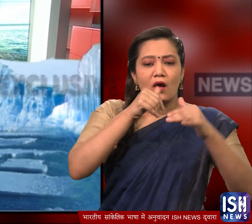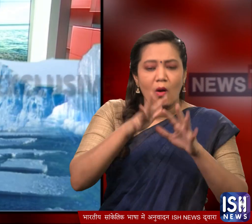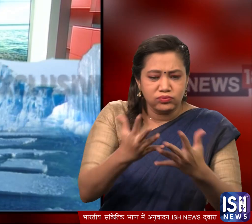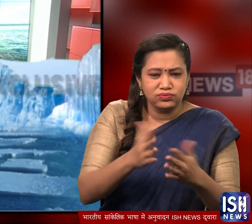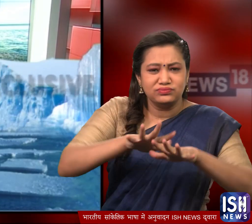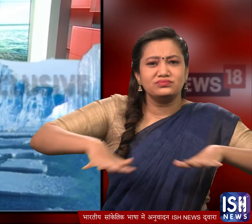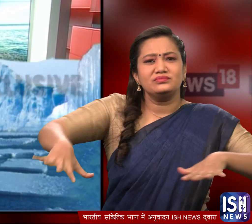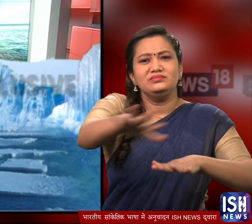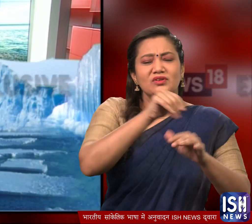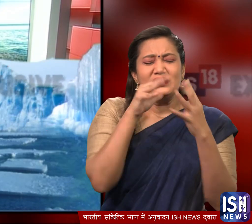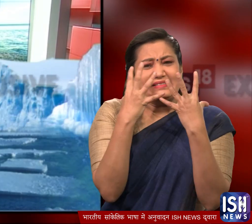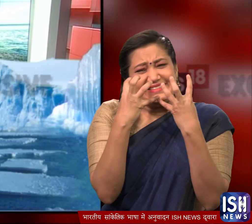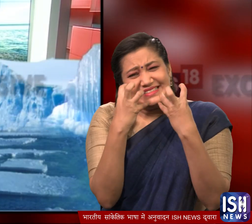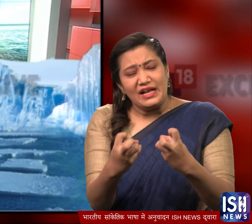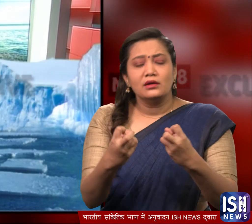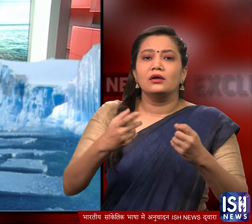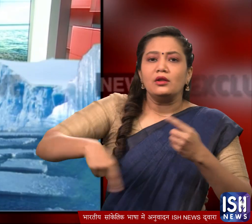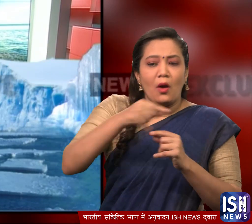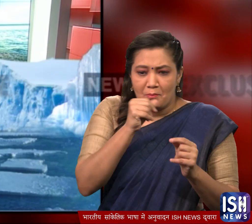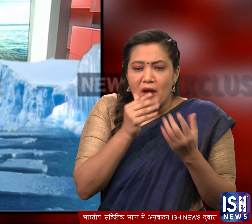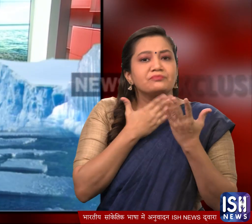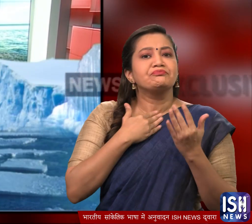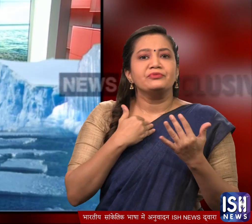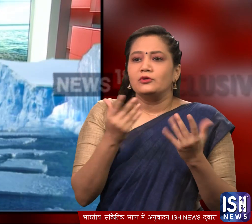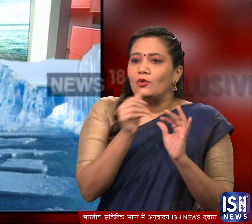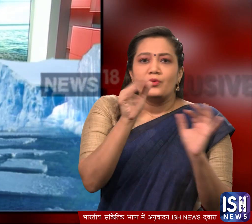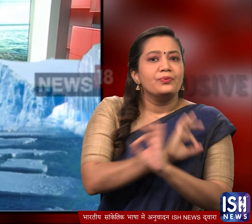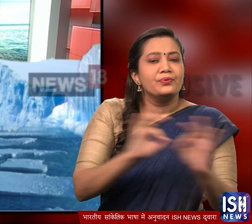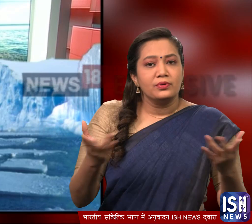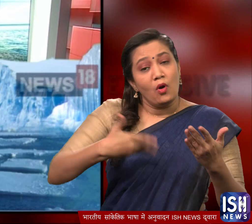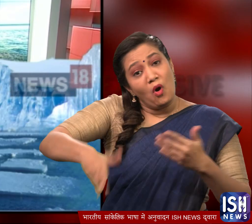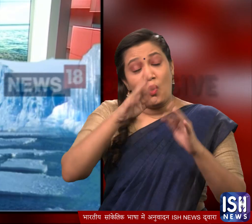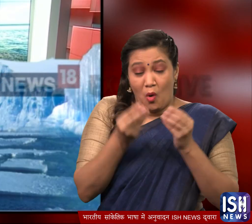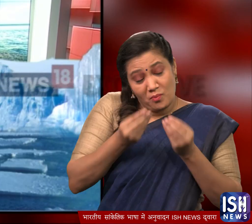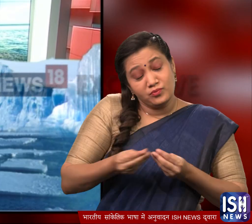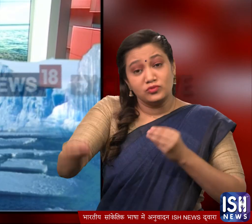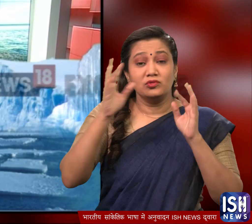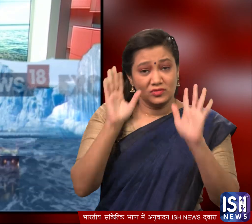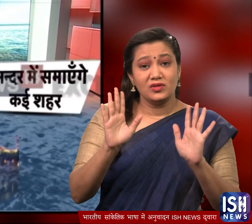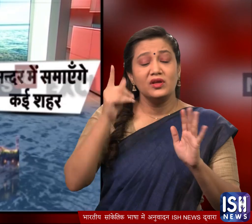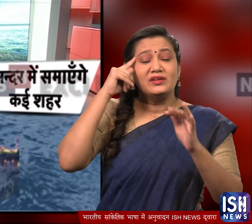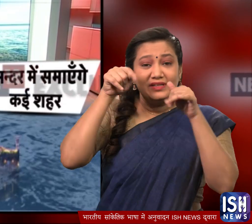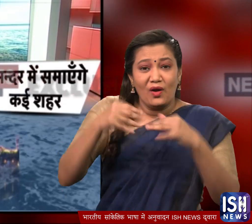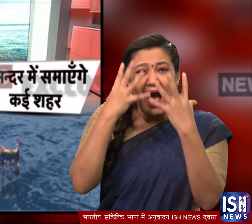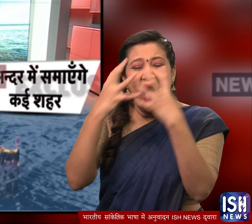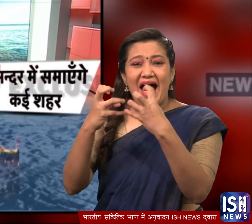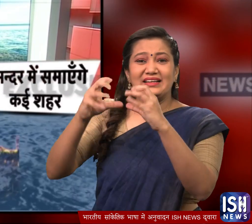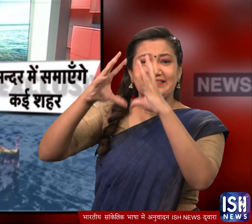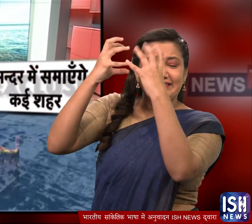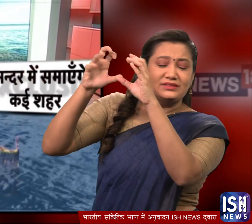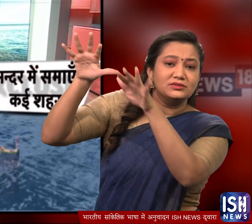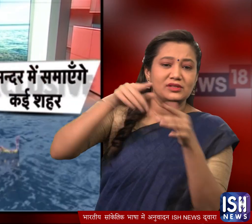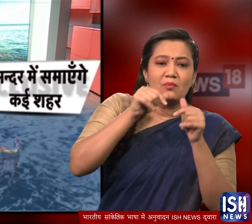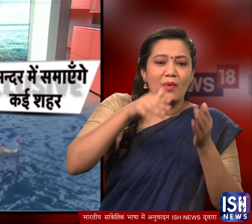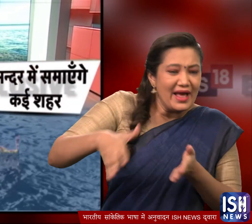अकाल यानी बूंद बूंद पानी के लिए तड़पने का संकट हमारे सामने होगा। उससे पहले उन्हीं ग्लेशियरों की वजह से